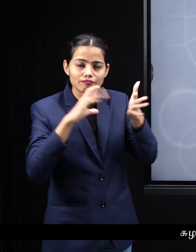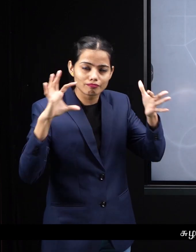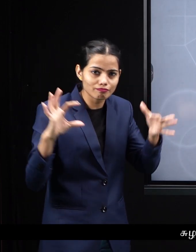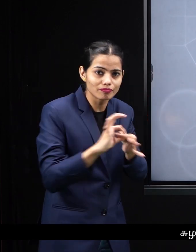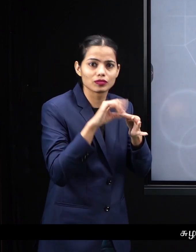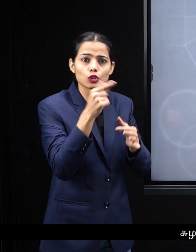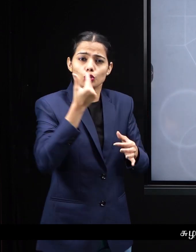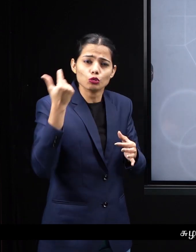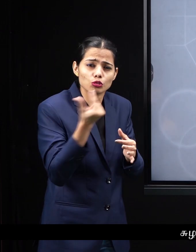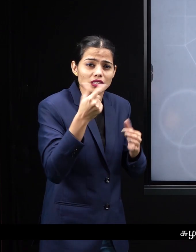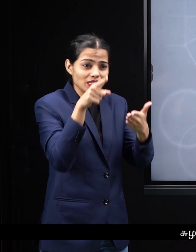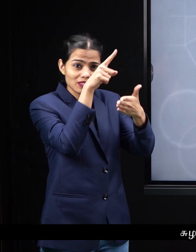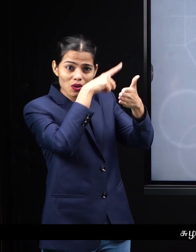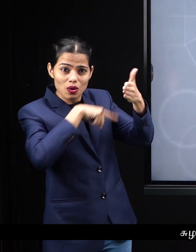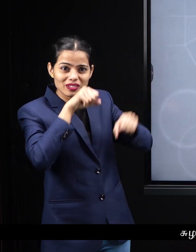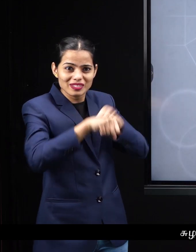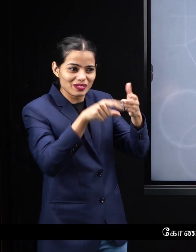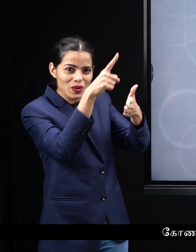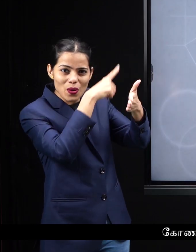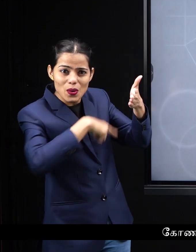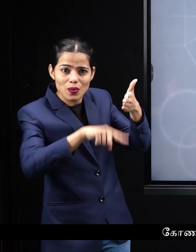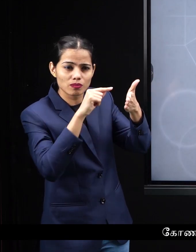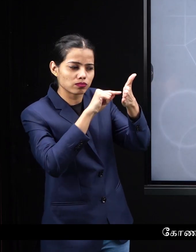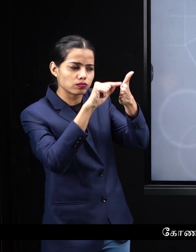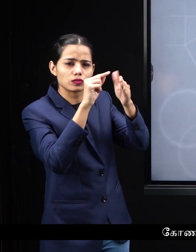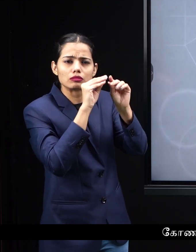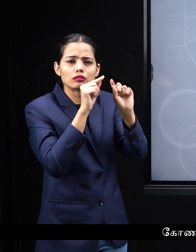சுழற்சி நாற்கரங்கள் மற்றும் அவற்றின் கோணங்களின் பண்புகளை அங்கீகரிப்பீர்கள்.